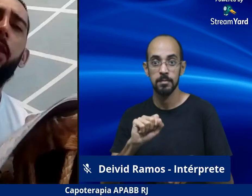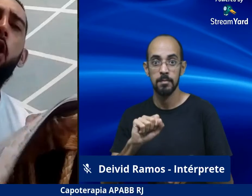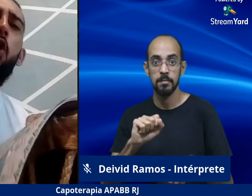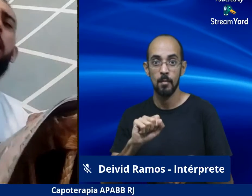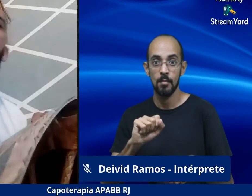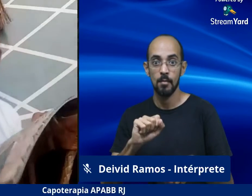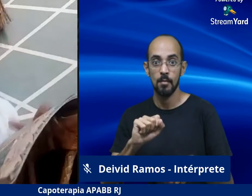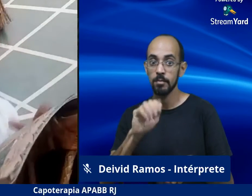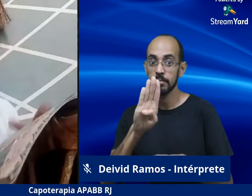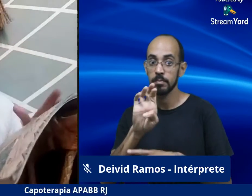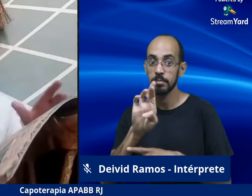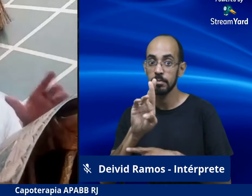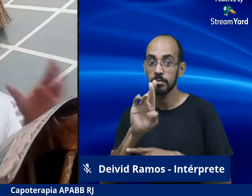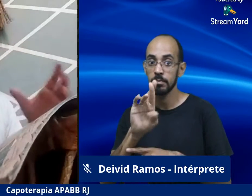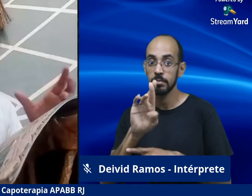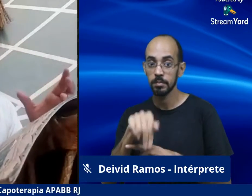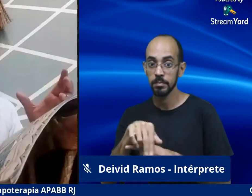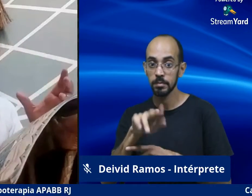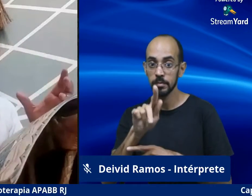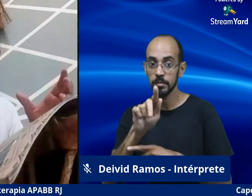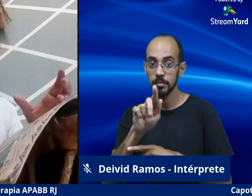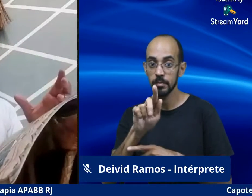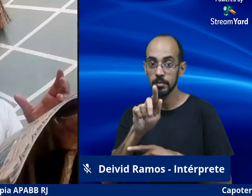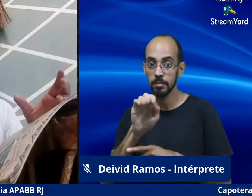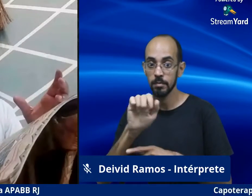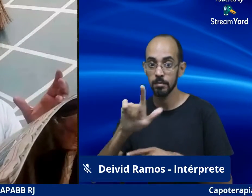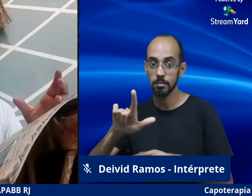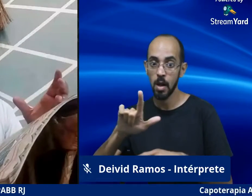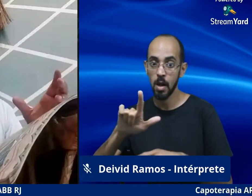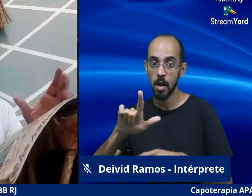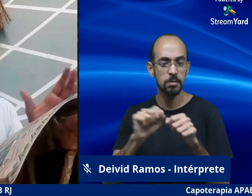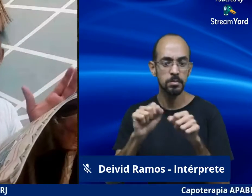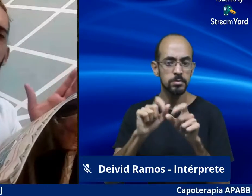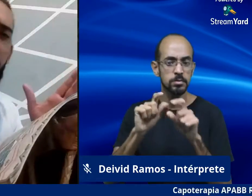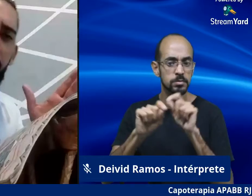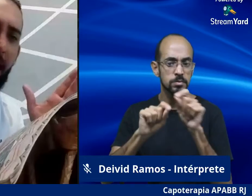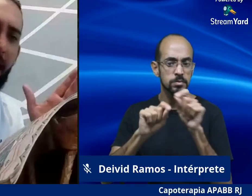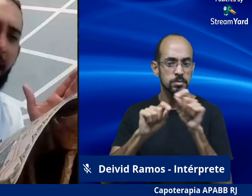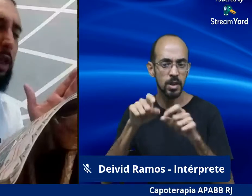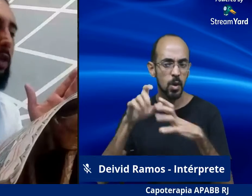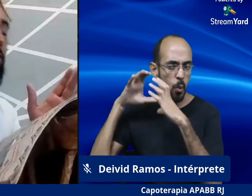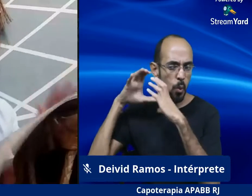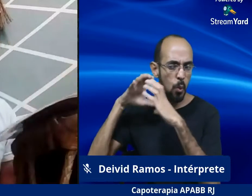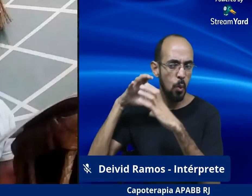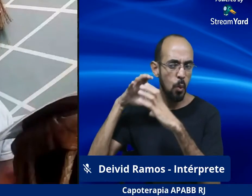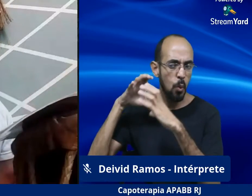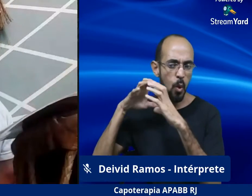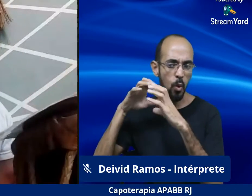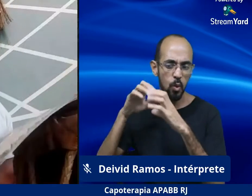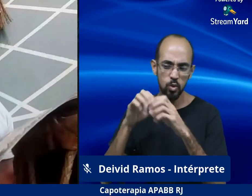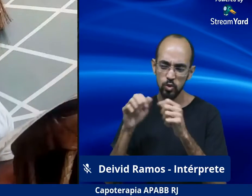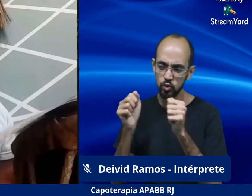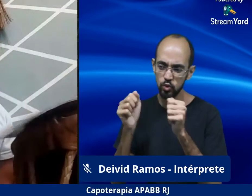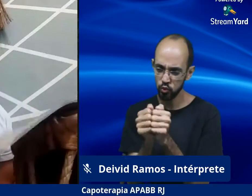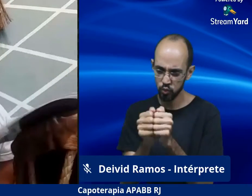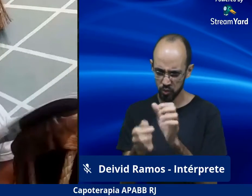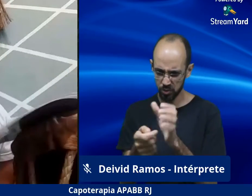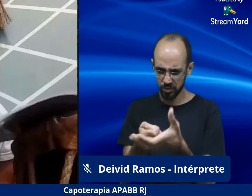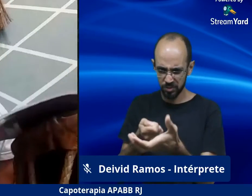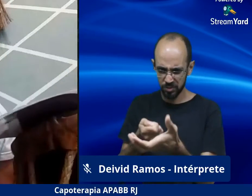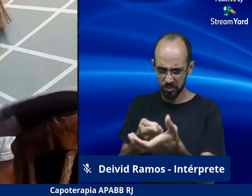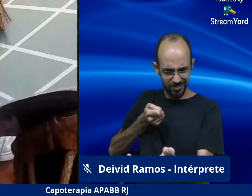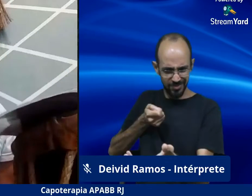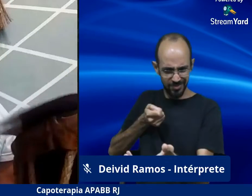quê? O que é aquilo? É um coco que tem amarrado naquilo que parece um arco e flecha? Não é um